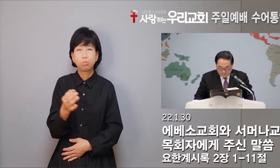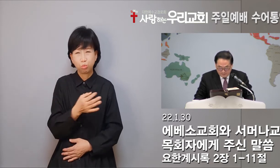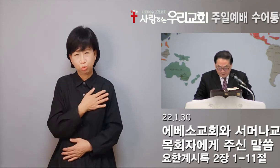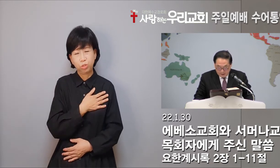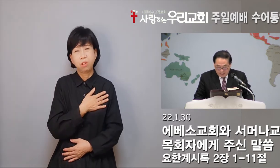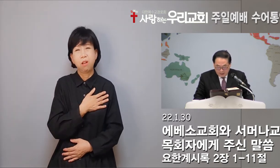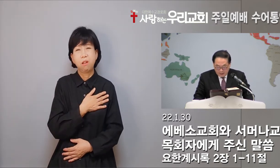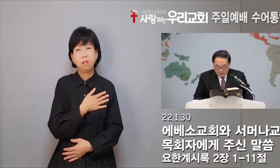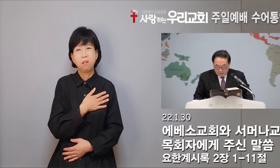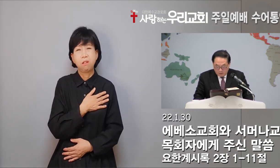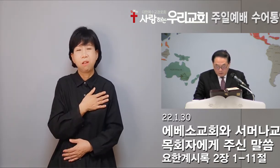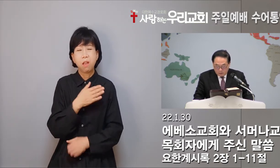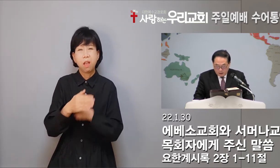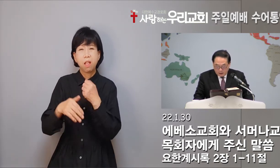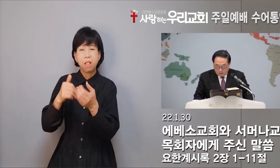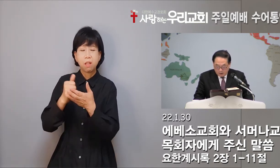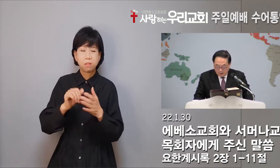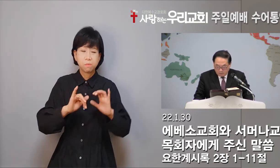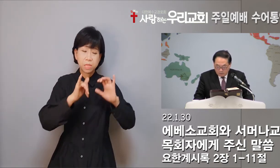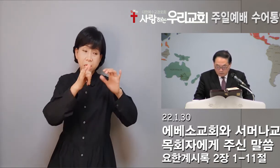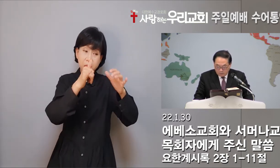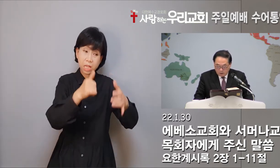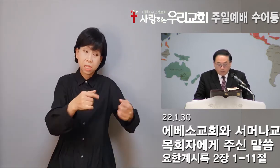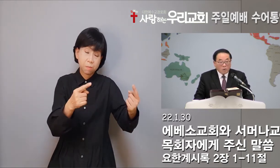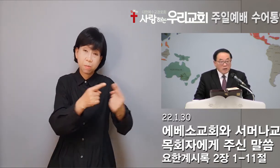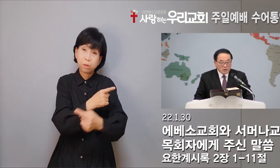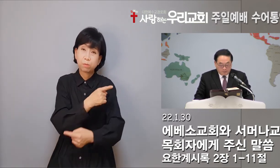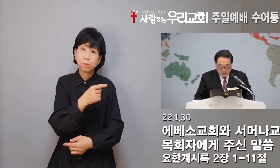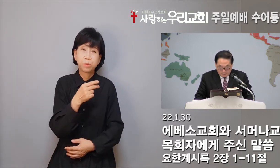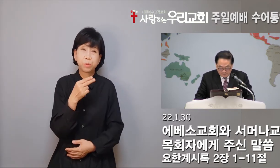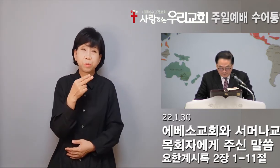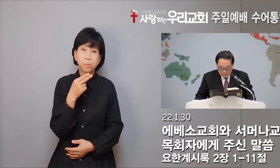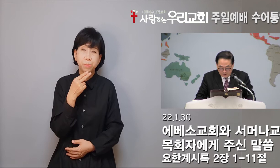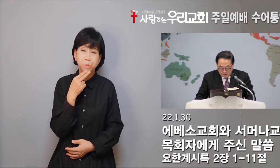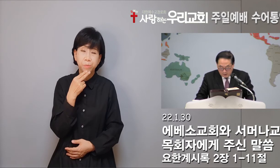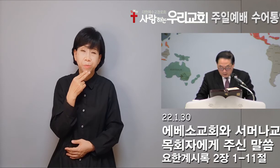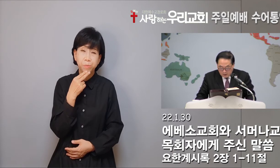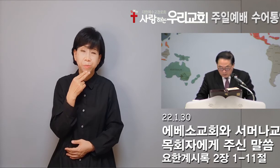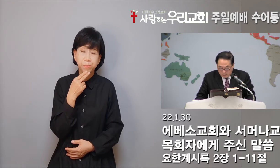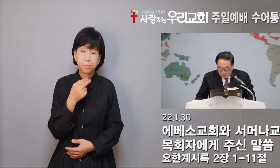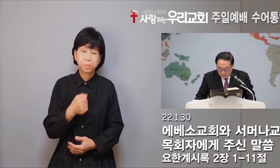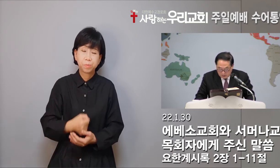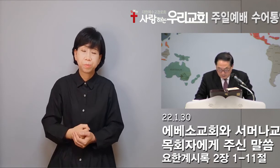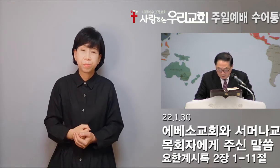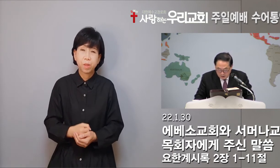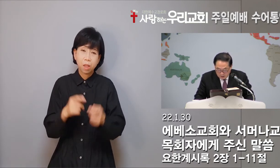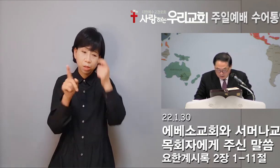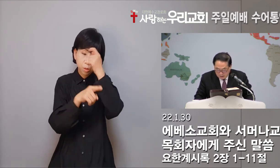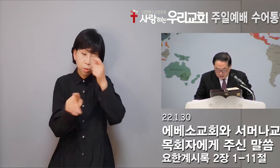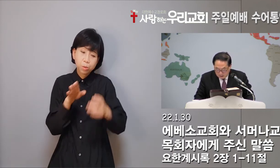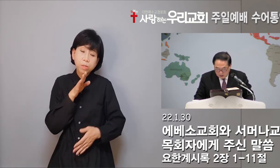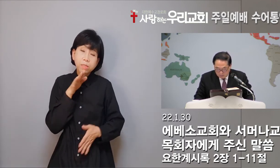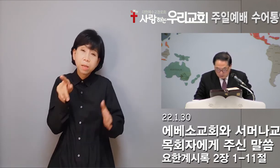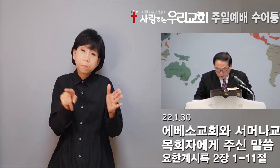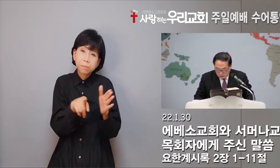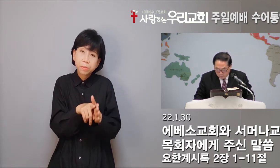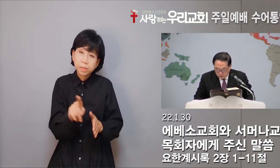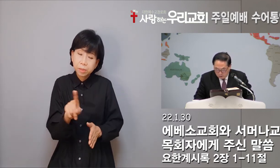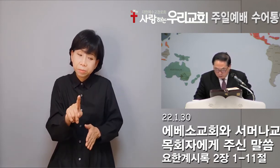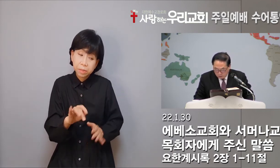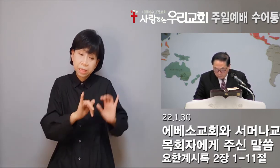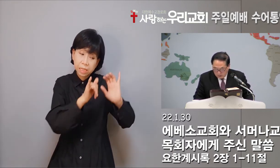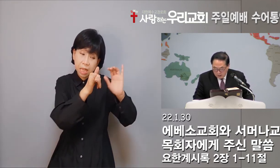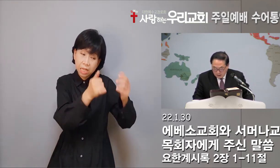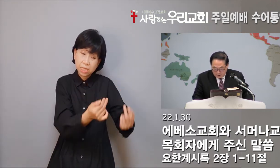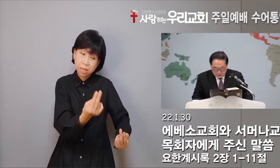합니다. 하나님은 온 세상과 바꿀 수 없는 보아이십니다. 성도의 참 믿음은 세상의 그 무엇과도